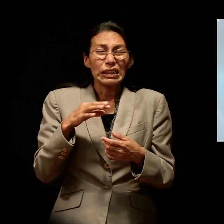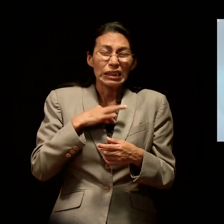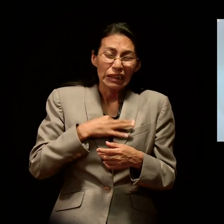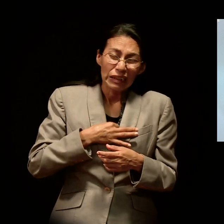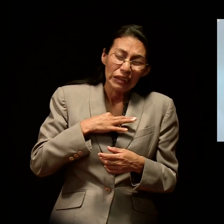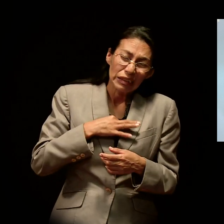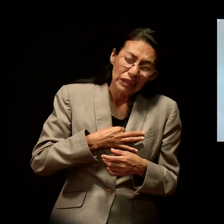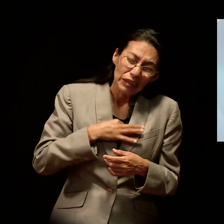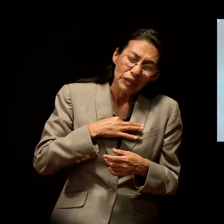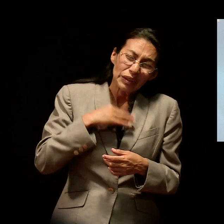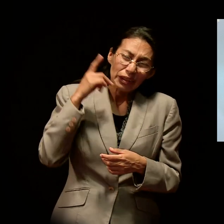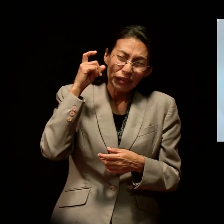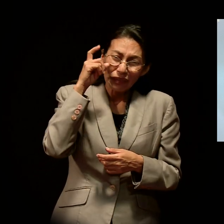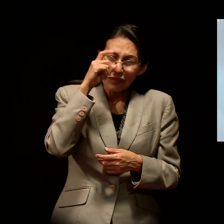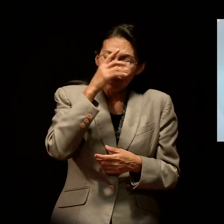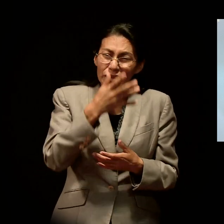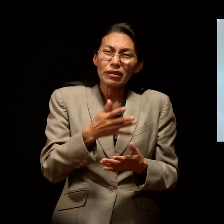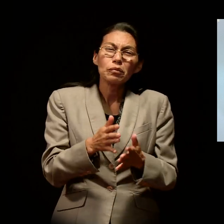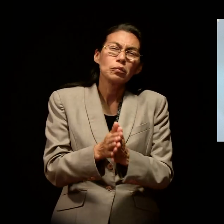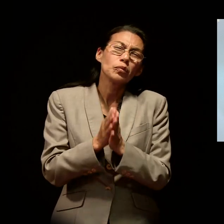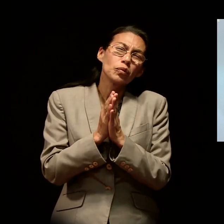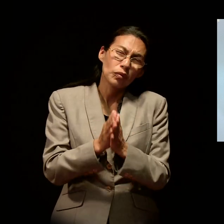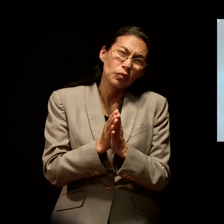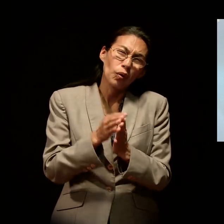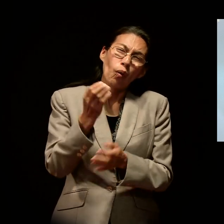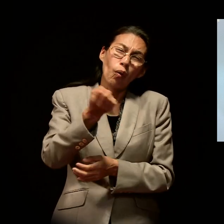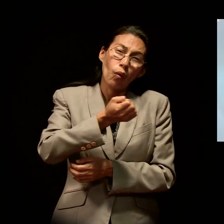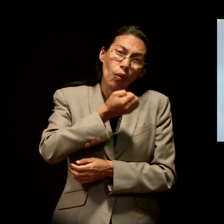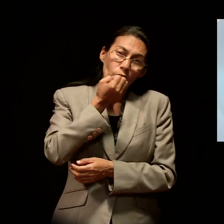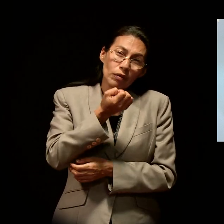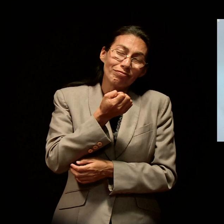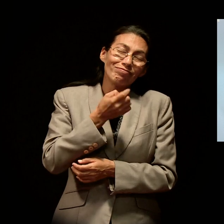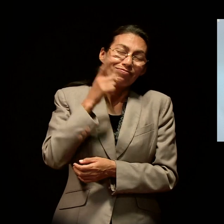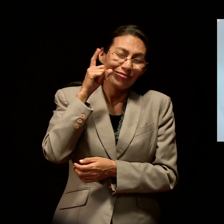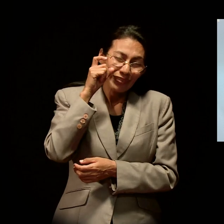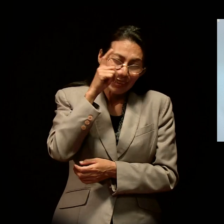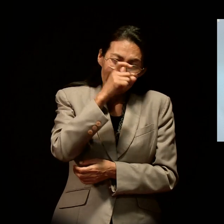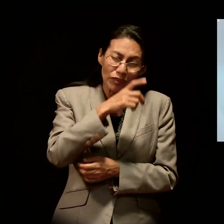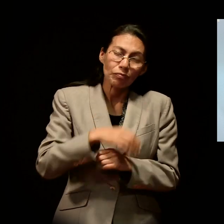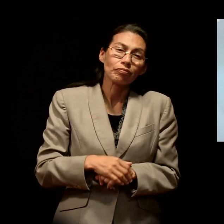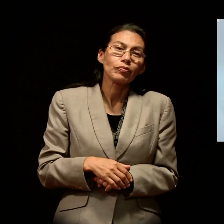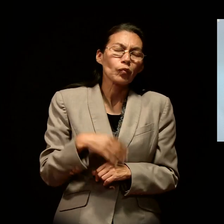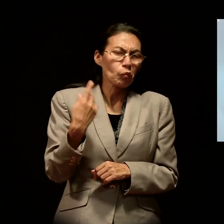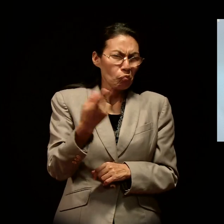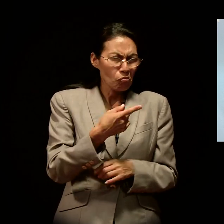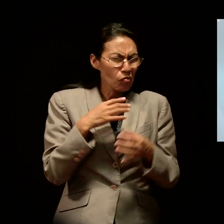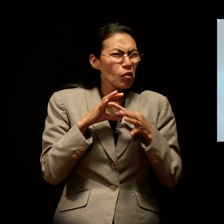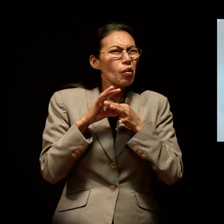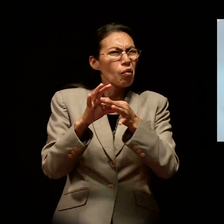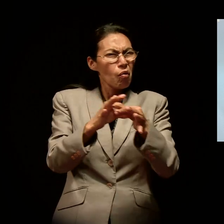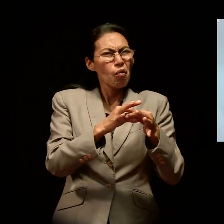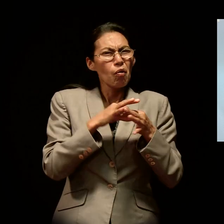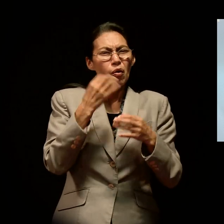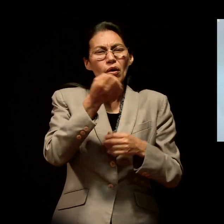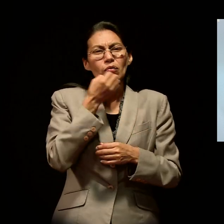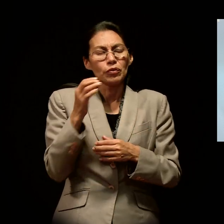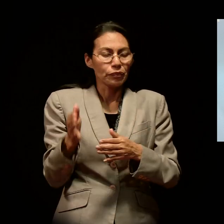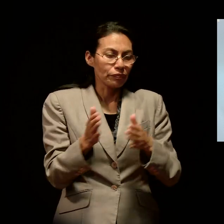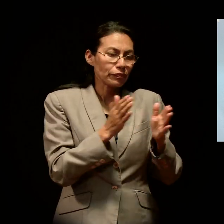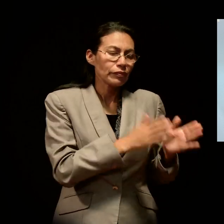cáncer Juan Martín está luchando contra el cáncer Isabel y vamos a estar orando